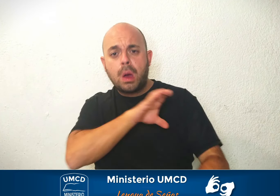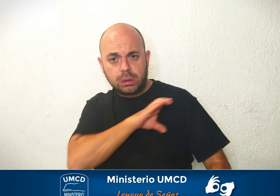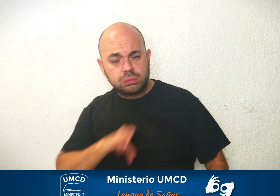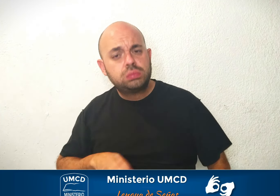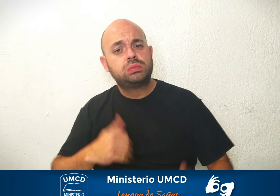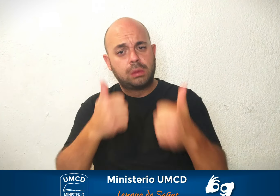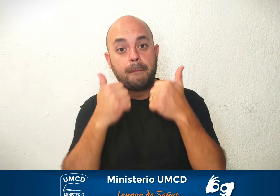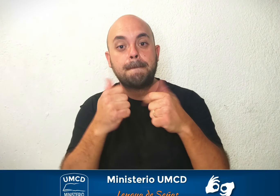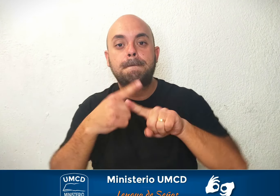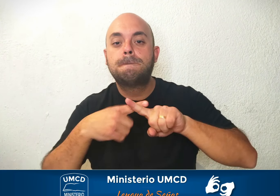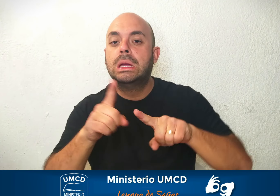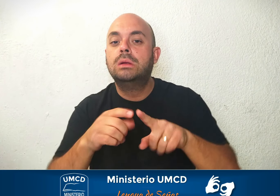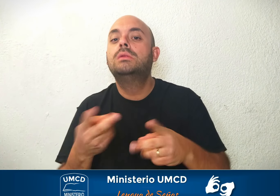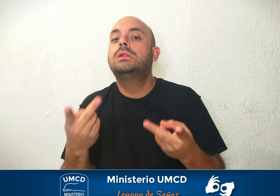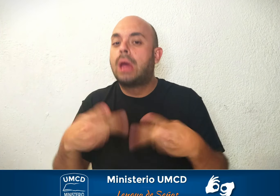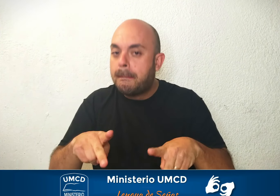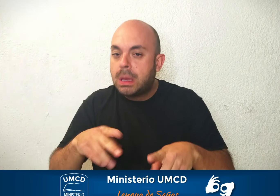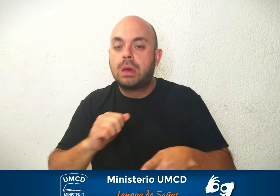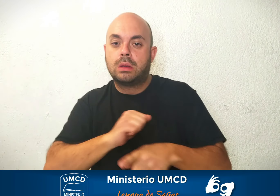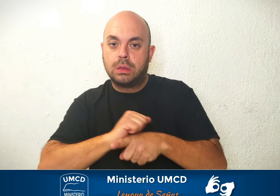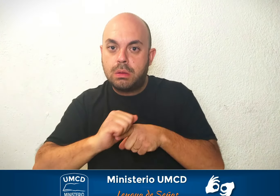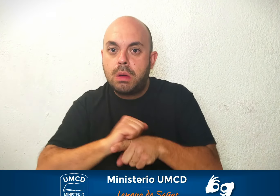Él y no por méritos nuestros.